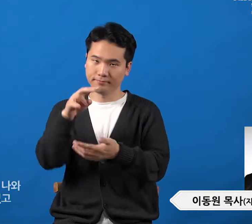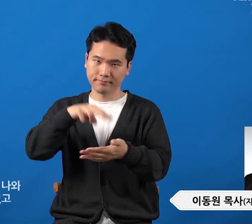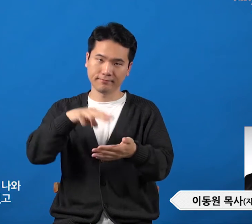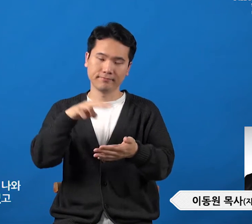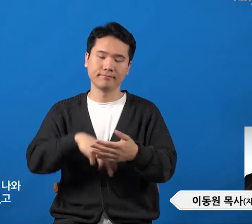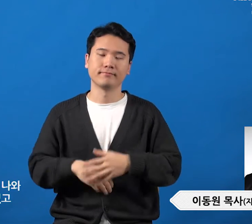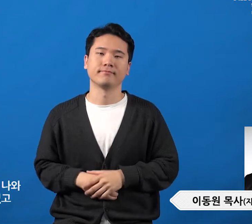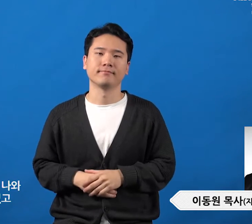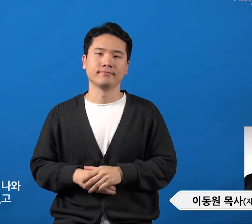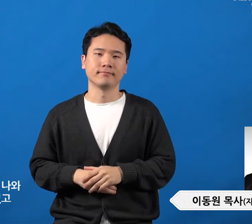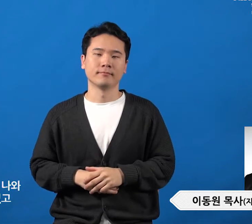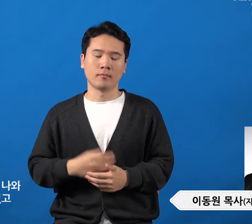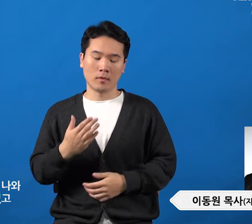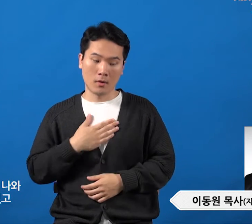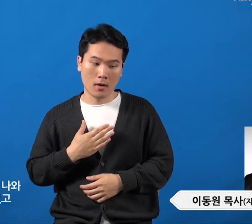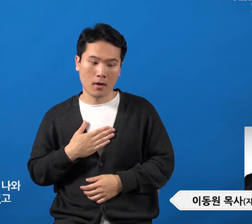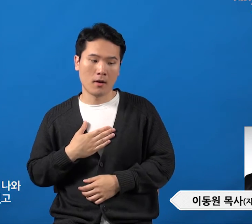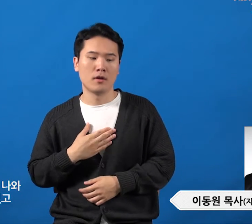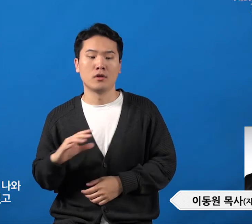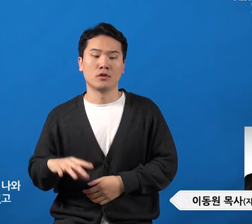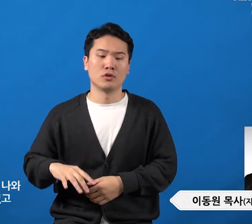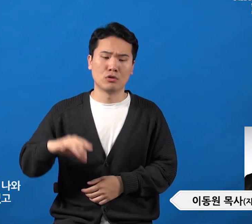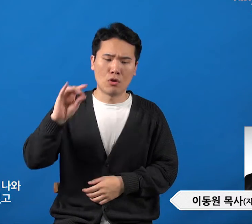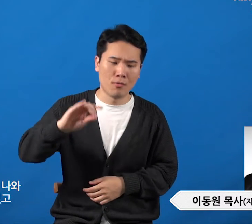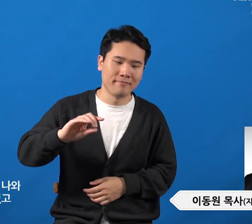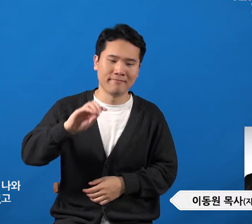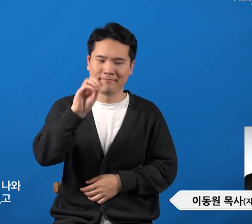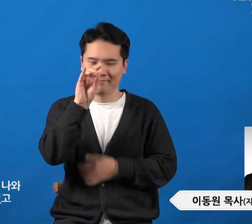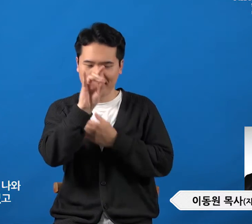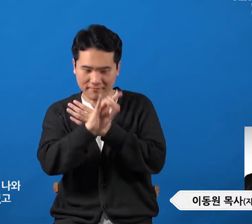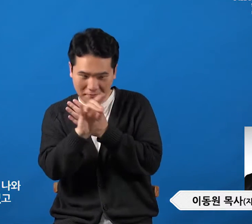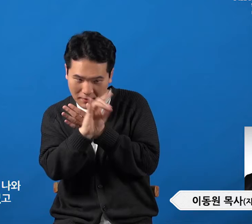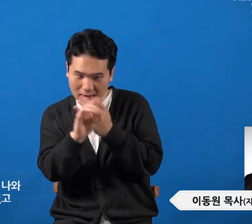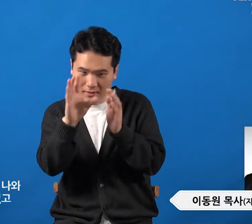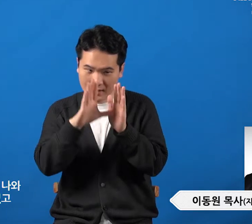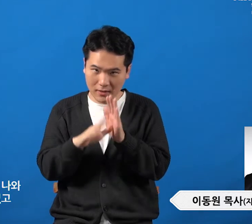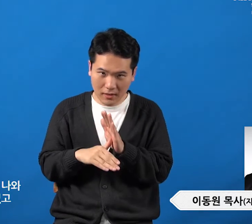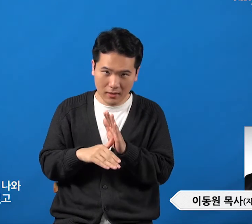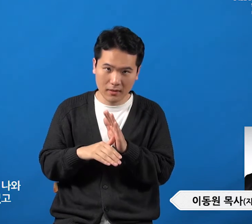함께 같이 읽겠습니다. 시작. 내가 처음 변명할 때